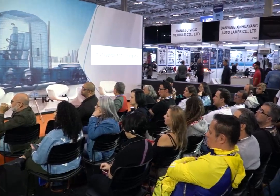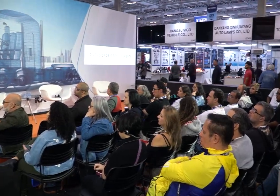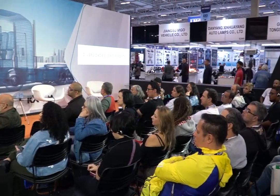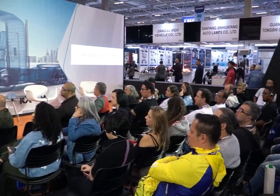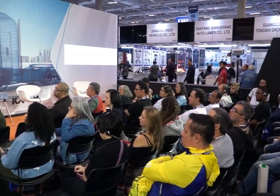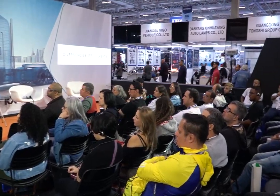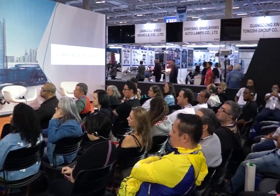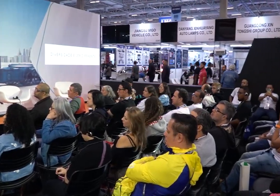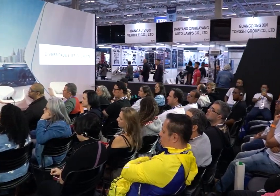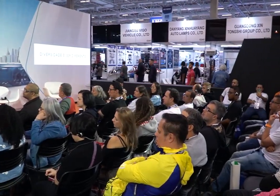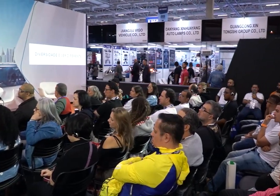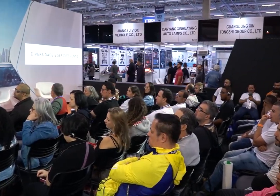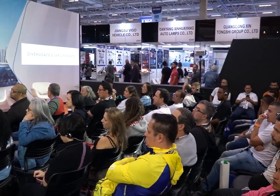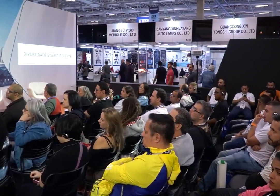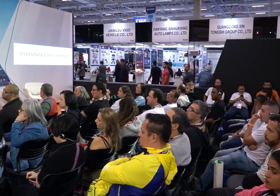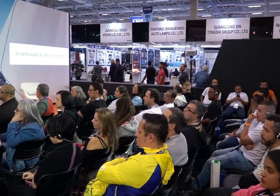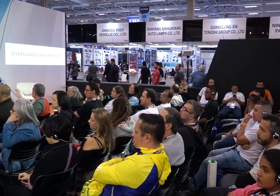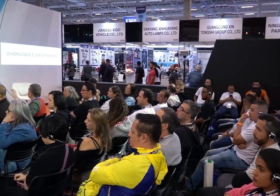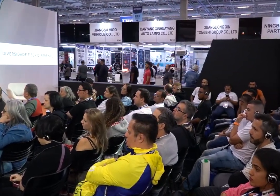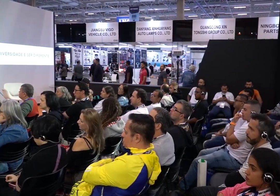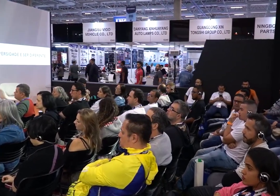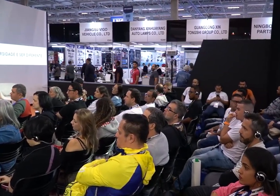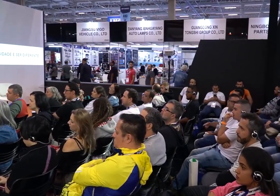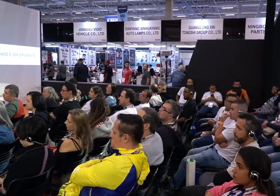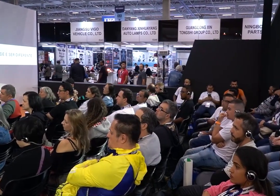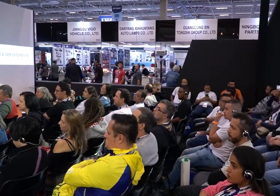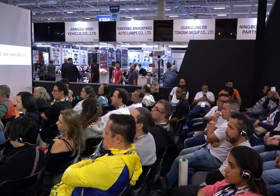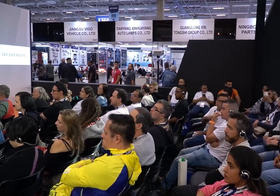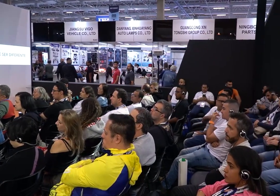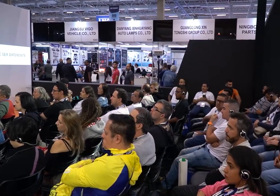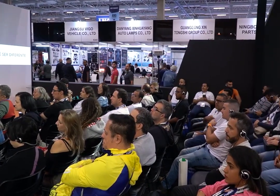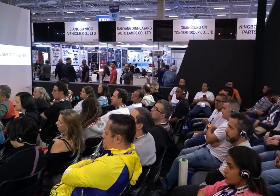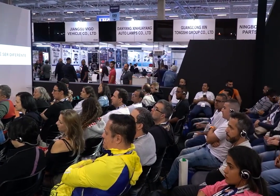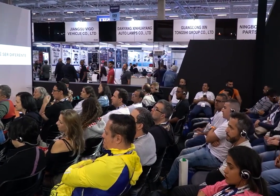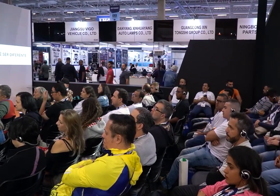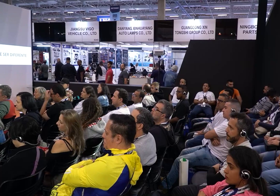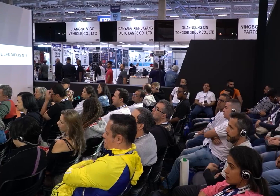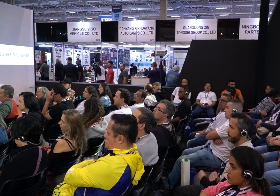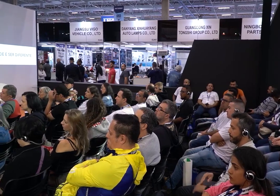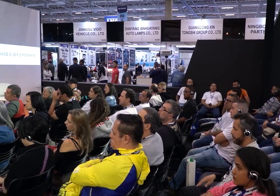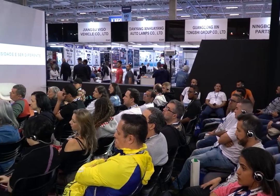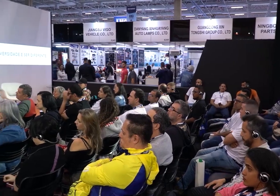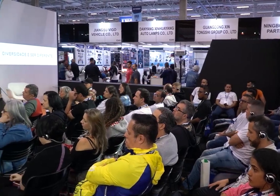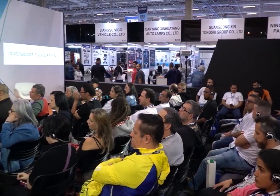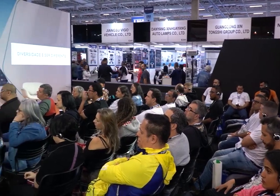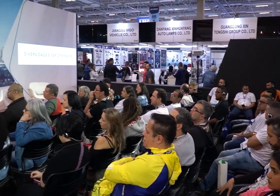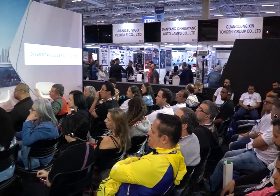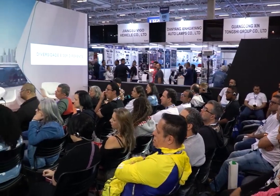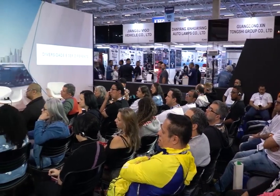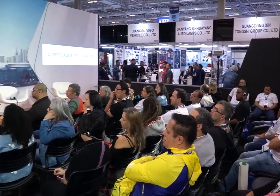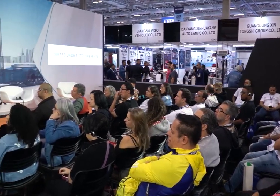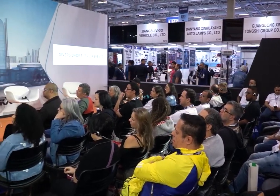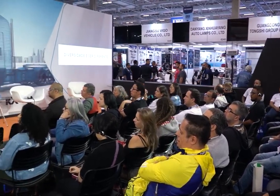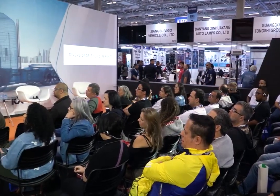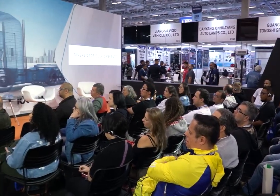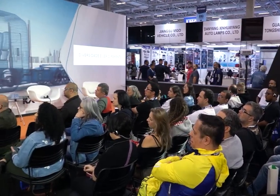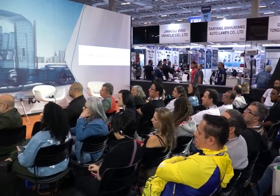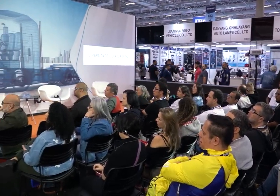Geralmente, 10% levanta a mão. E quem não levanta a mão, justifica isso como, olha, eu não sou diverso, eu sou